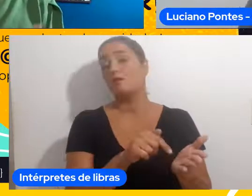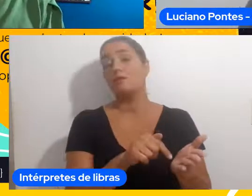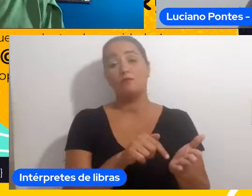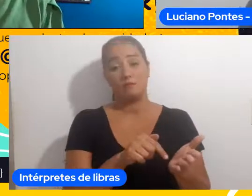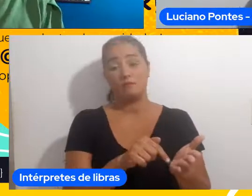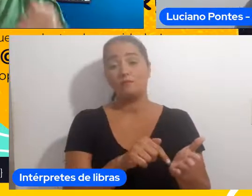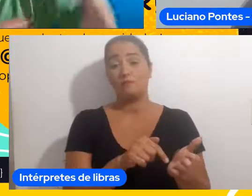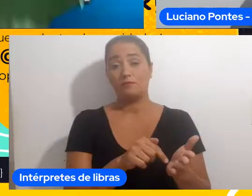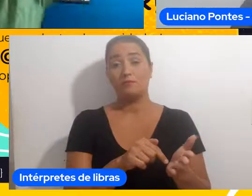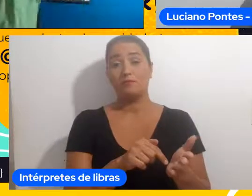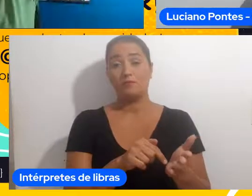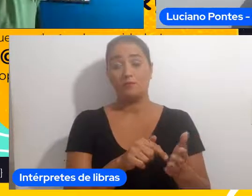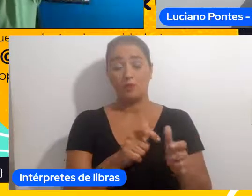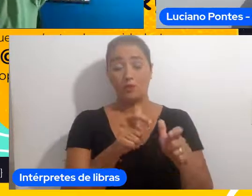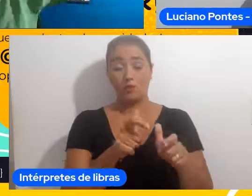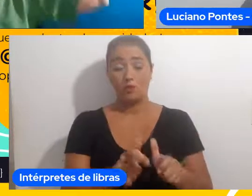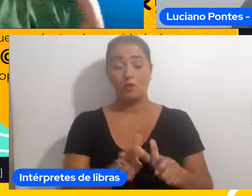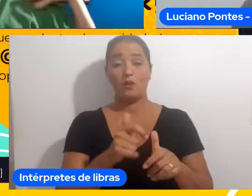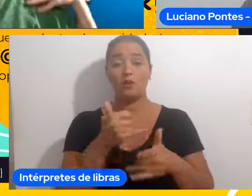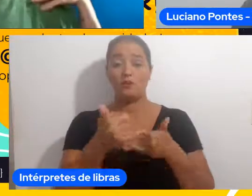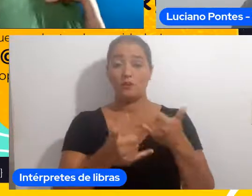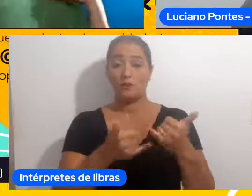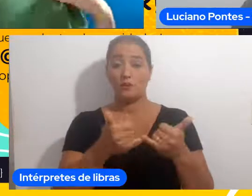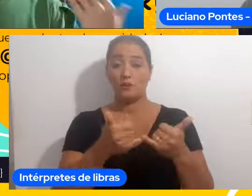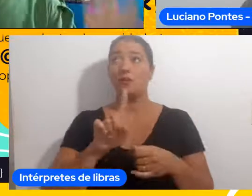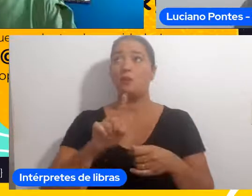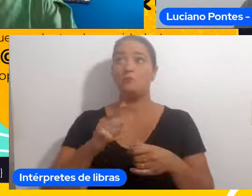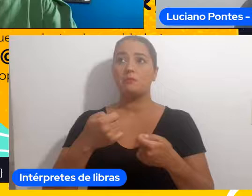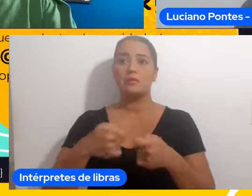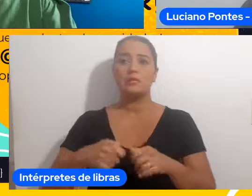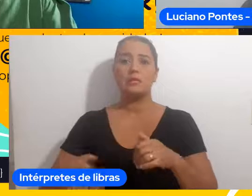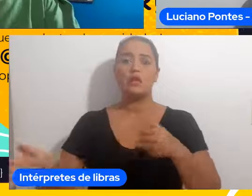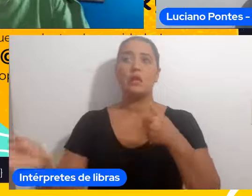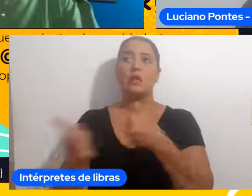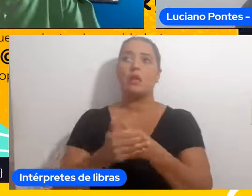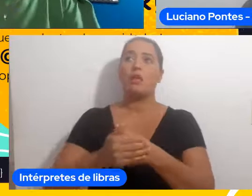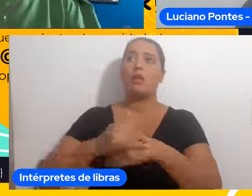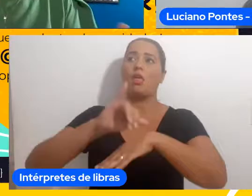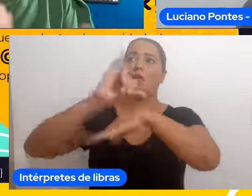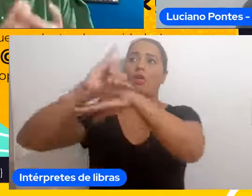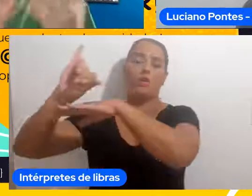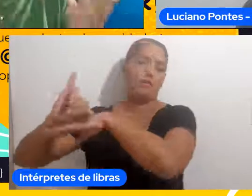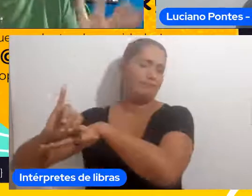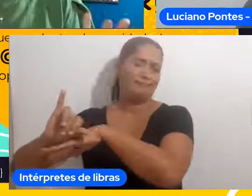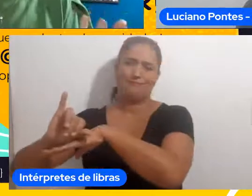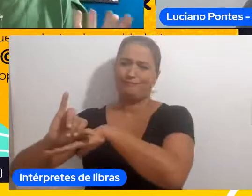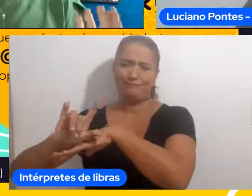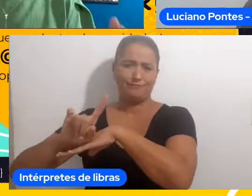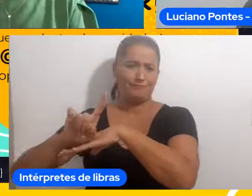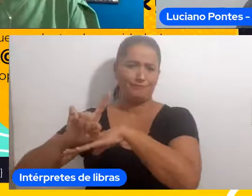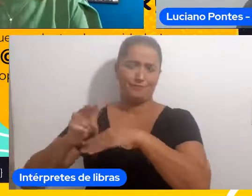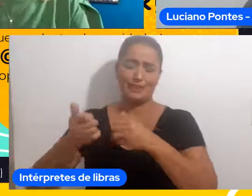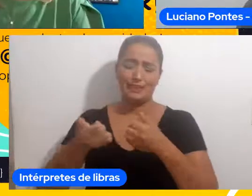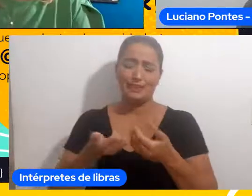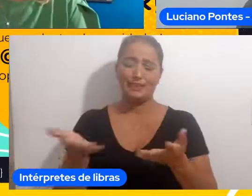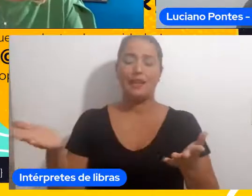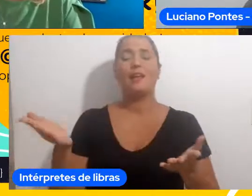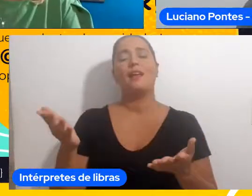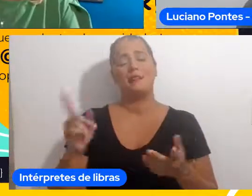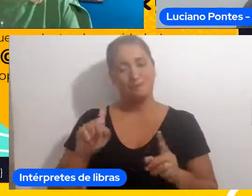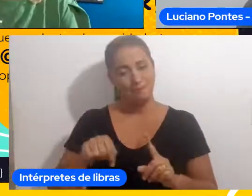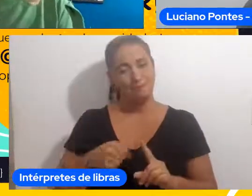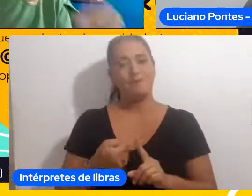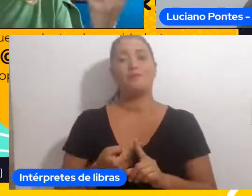do brincar, né, e não lá em cima, escondido. Isso é muito bonito e provoca, aproxima ainda mais. Então, que